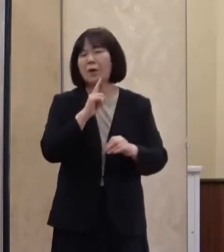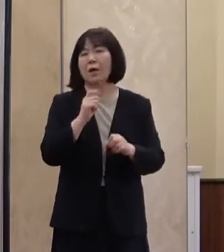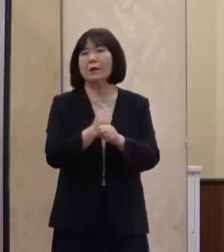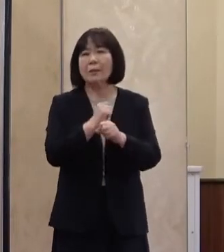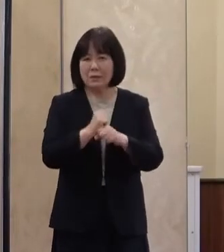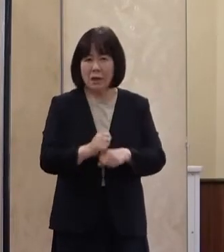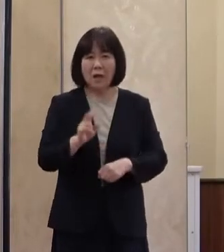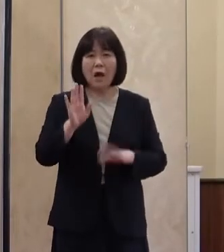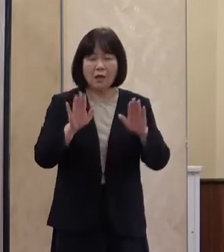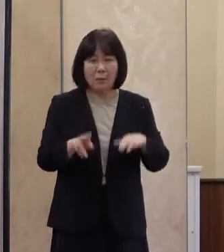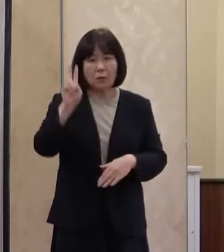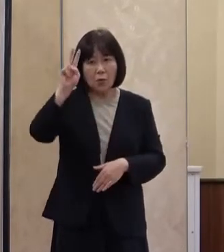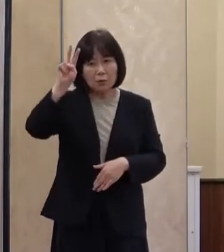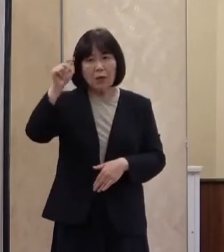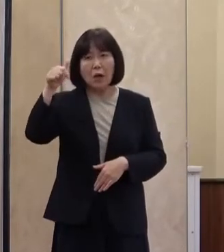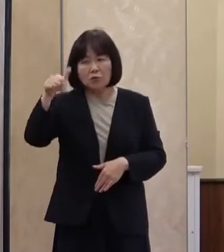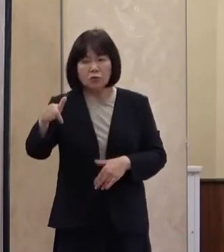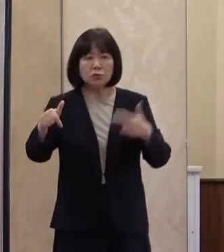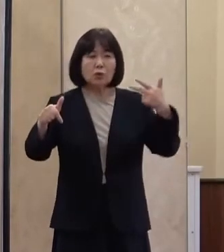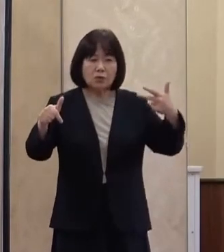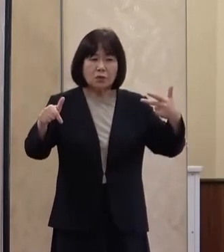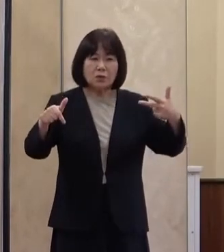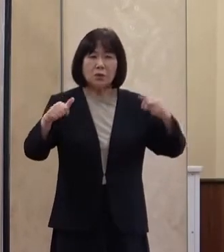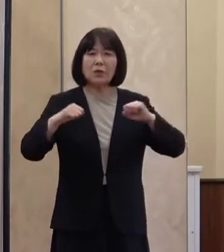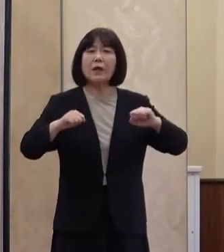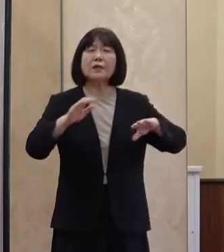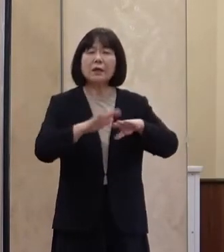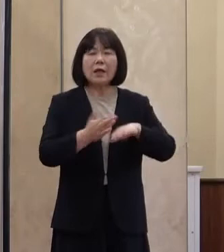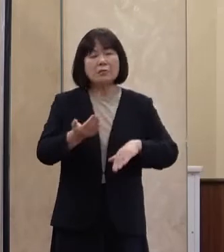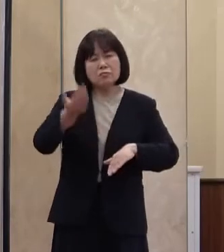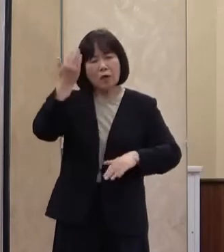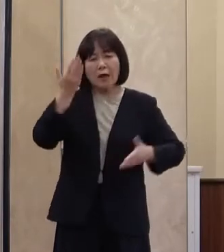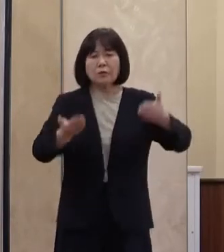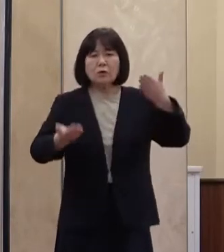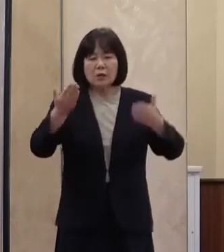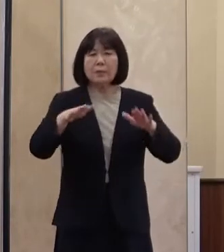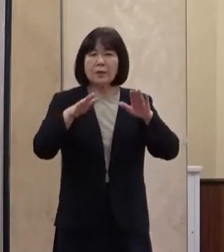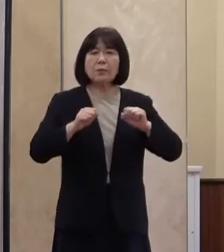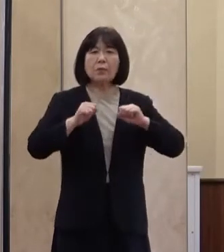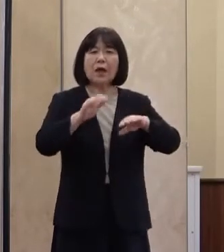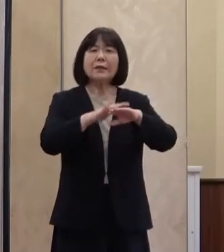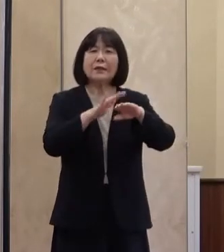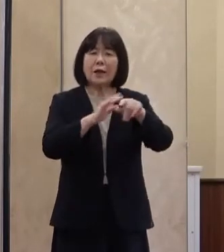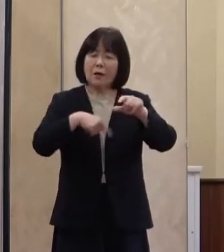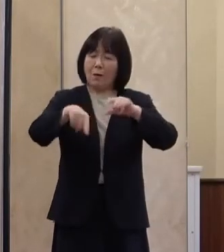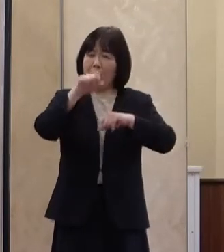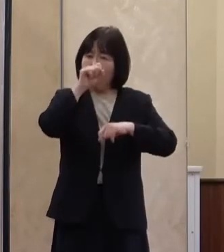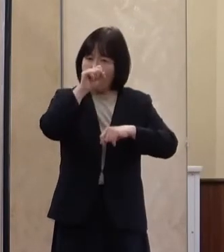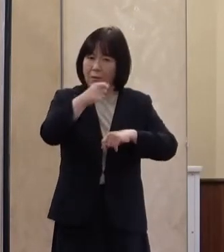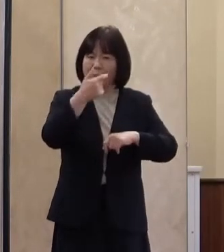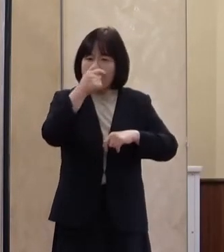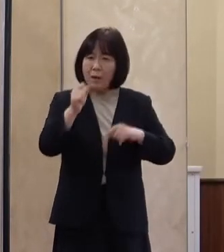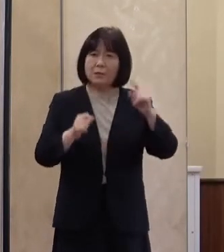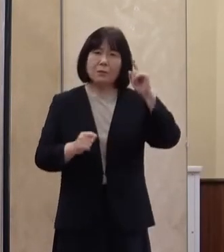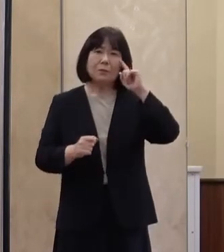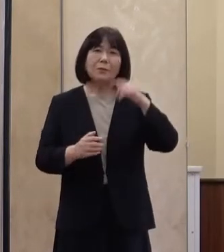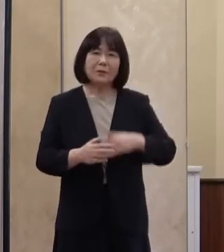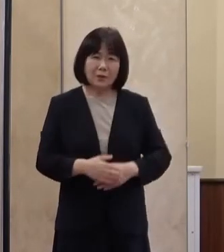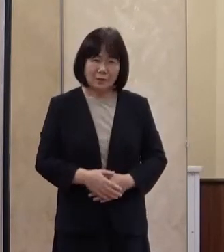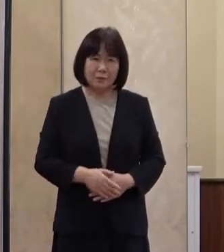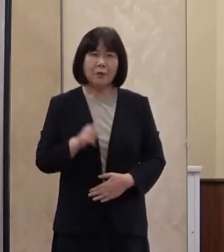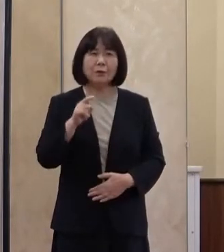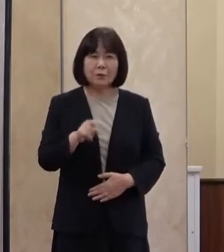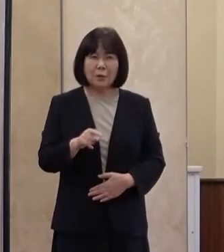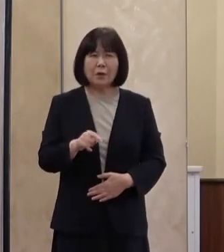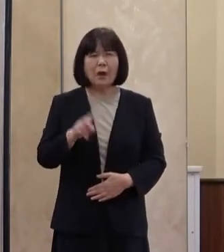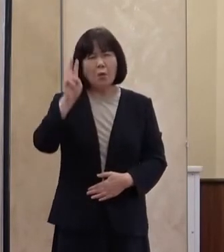の大阪市と大阪府のあの昔のあのやり方よりはまだマシなんじゃないかなと、よりマシなんじゃないかなというふうに思いますし、まあ、それが大阪で